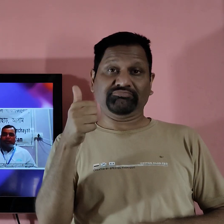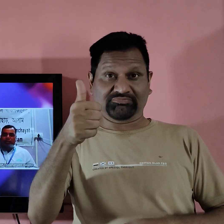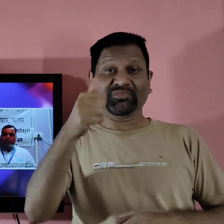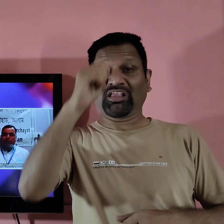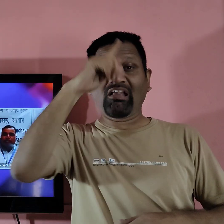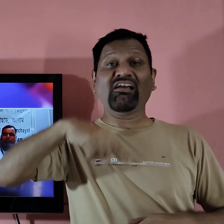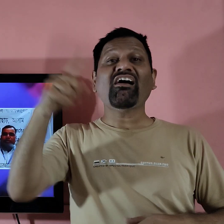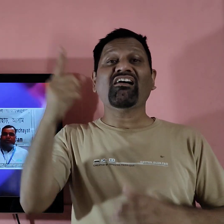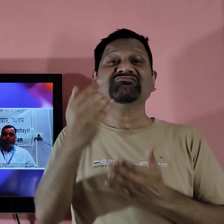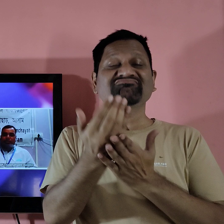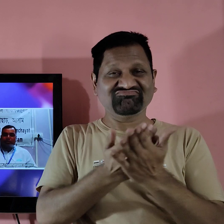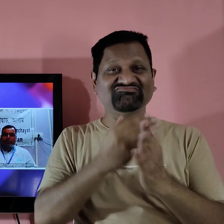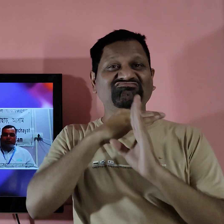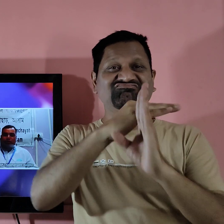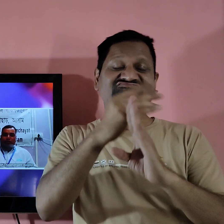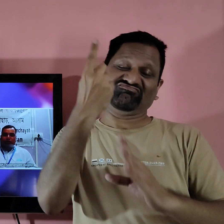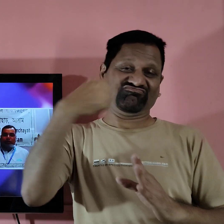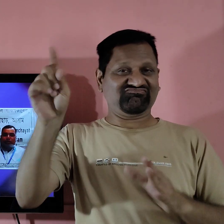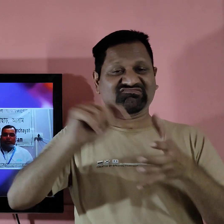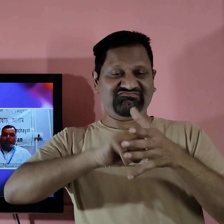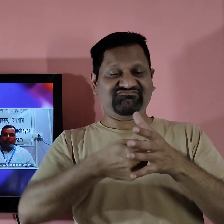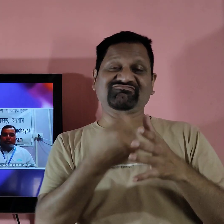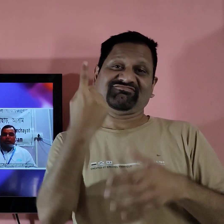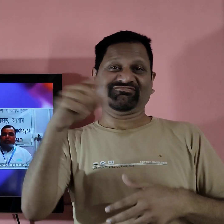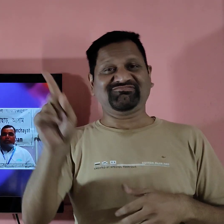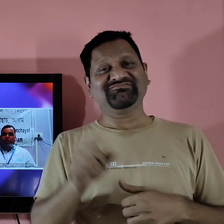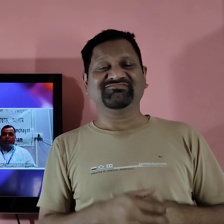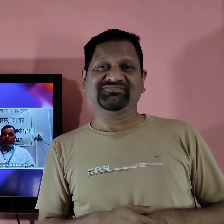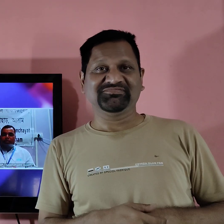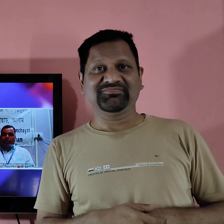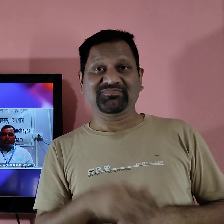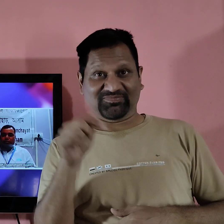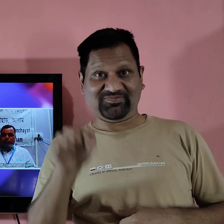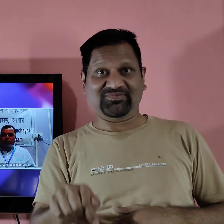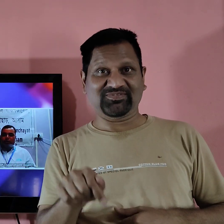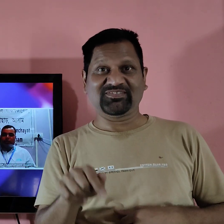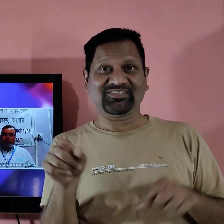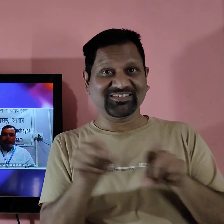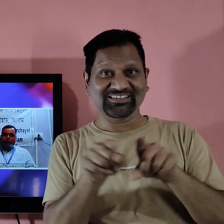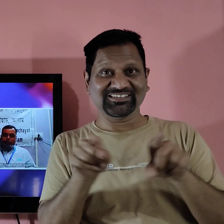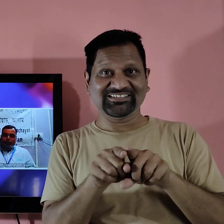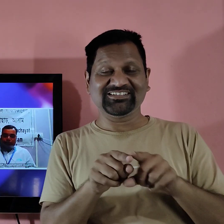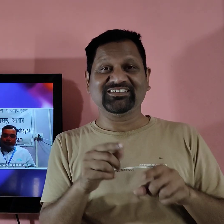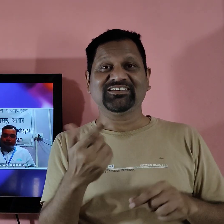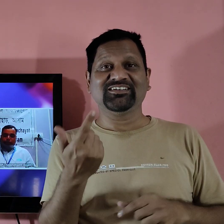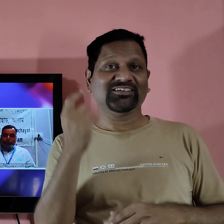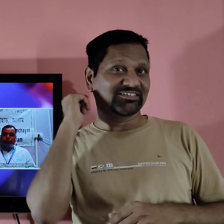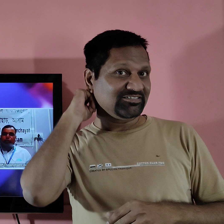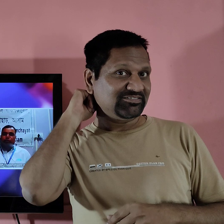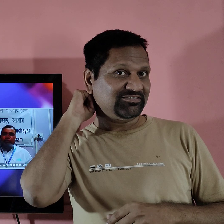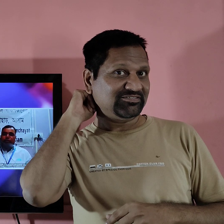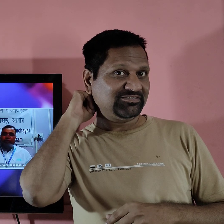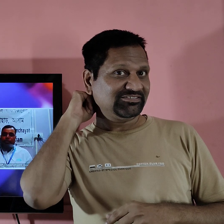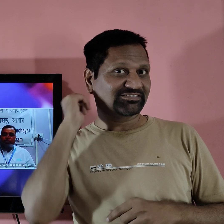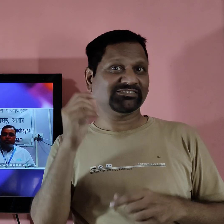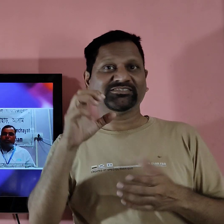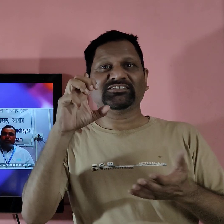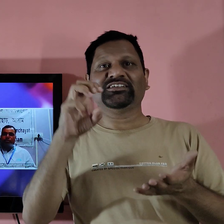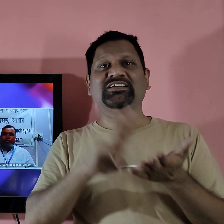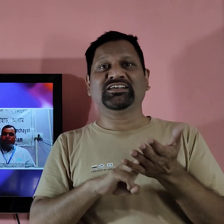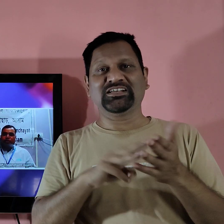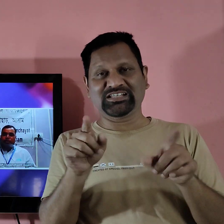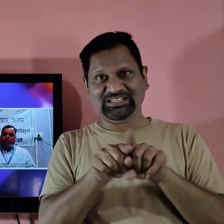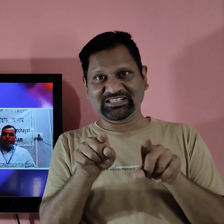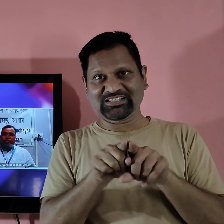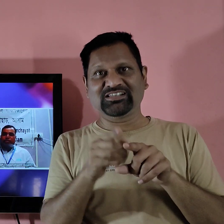लिए काम किया है सर। लेकिन ये मेरा जो राज्य का मुख्यमंत्री